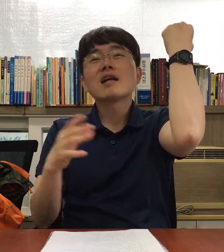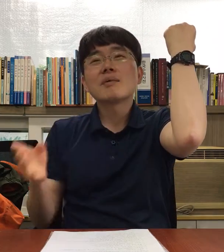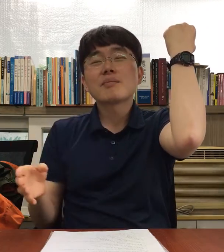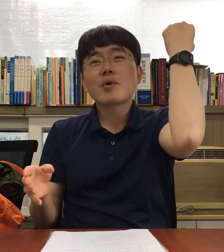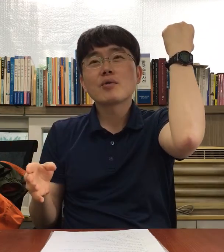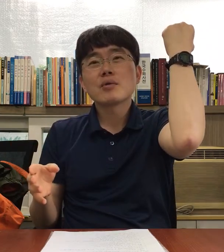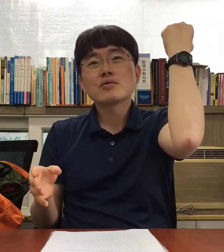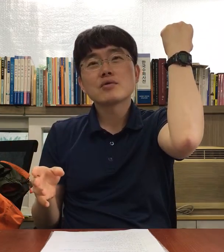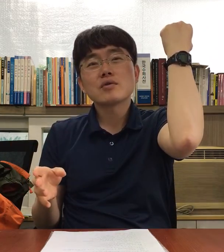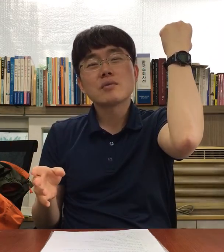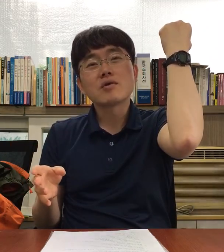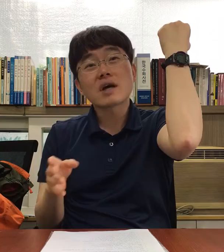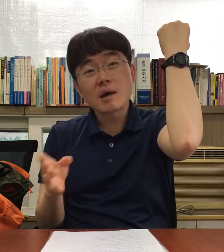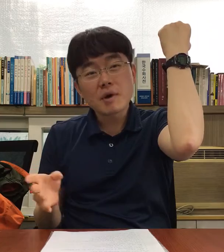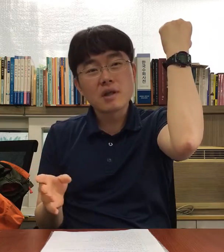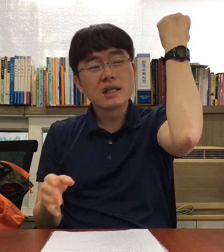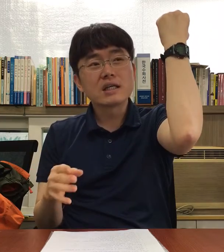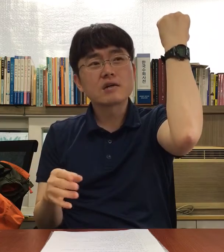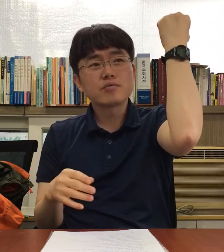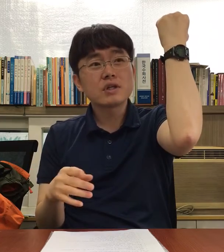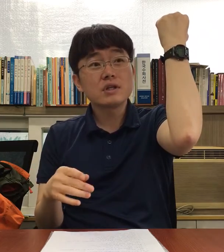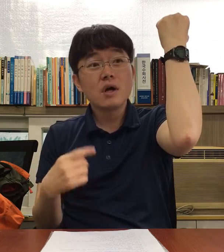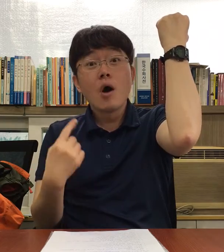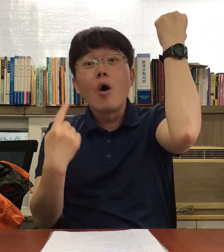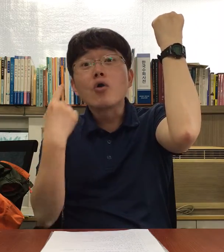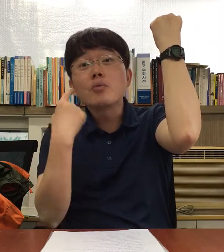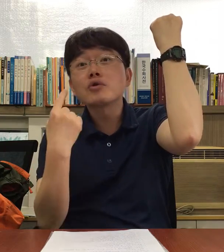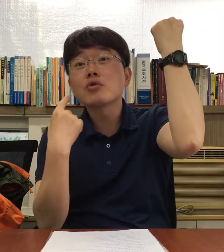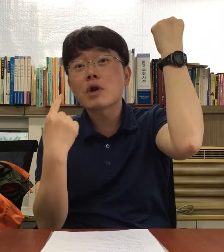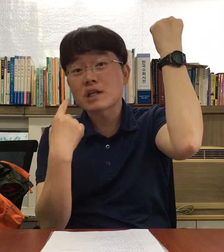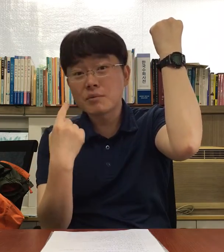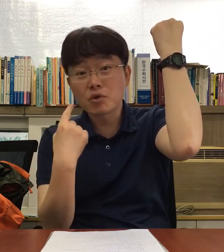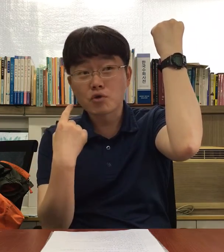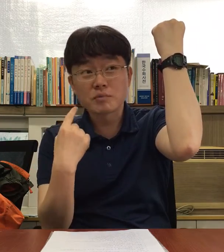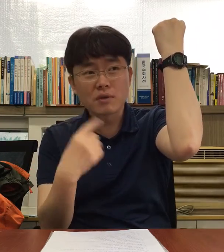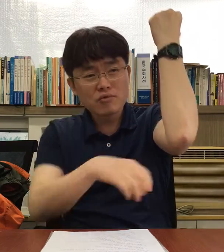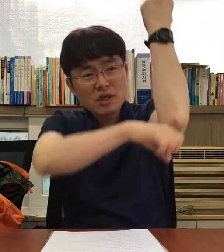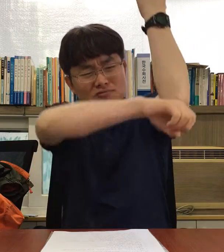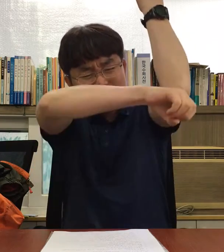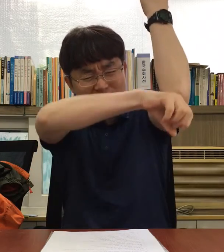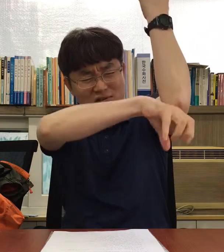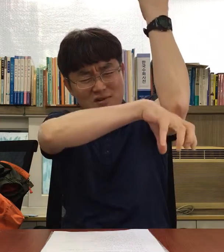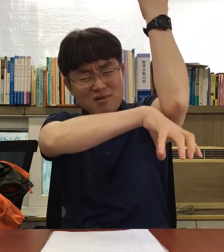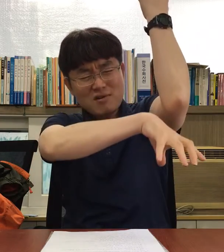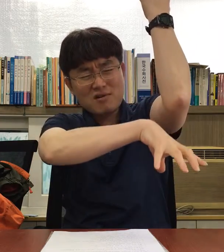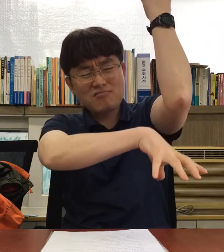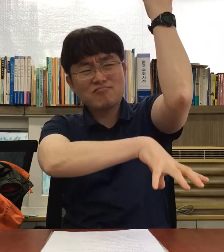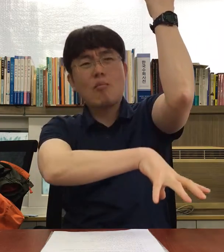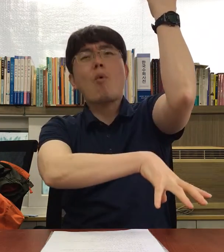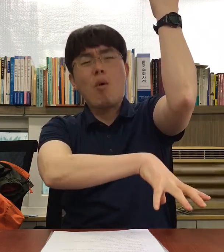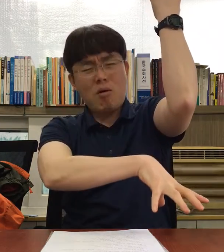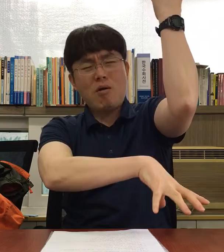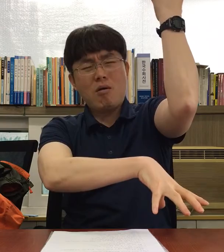강하다는 표현도 조금 어색하면 이걸 뿌리를 얼굴 표정으로 가져가면 더 좋습니다. 뿌리가 쫙.